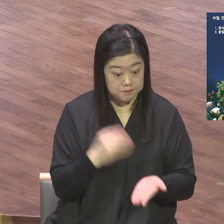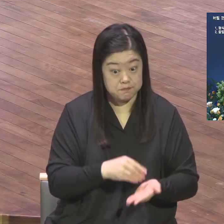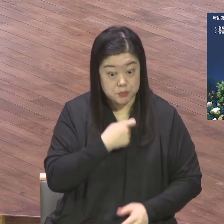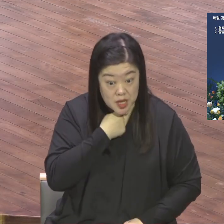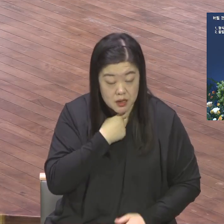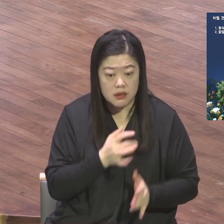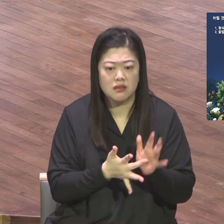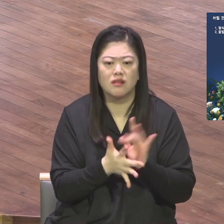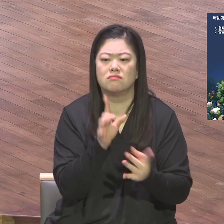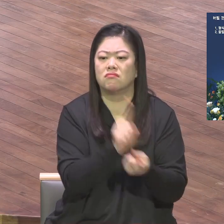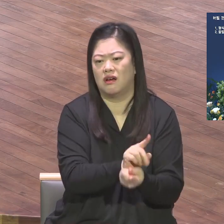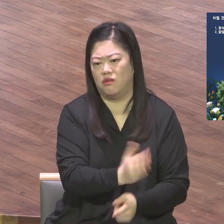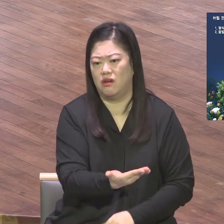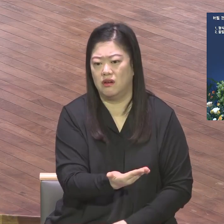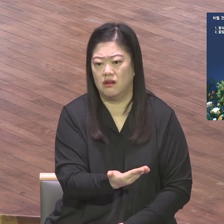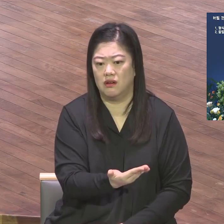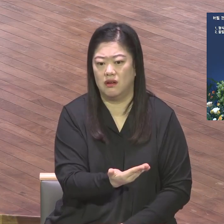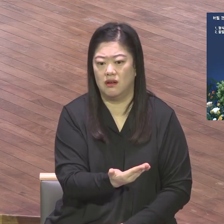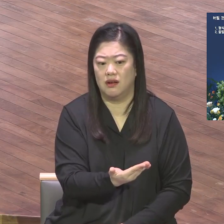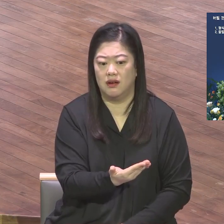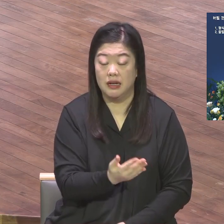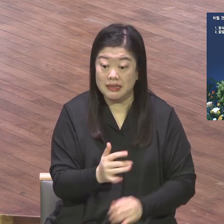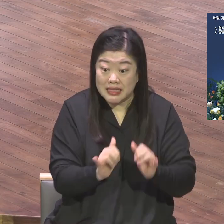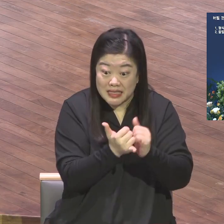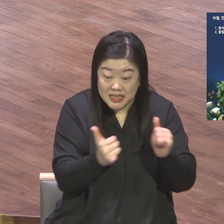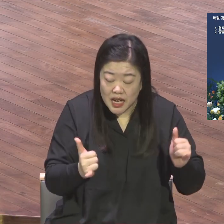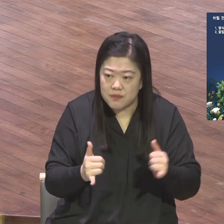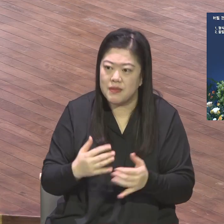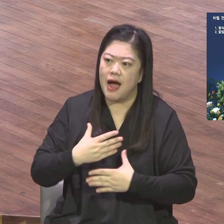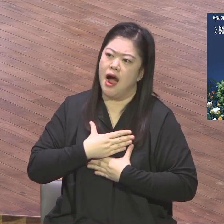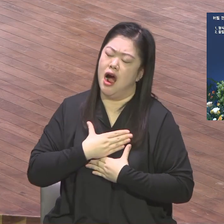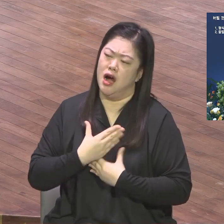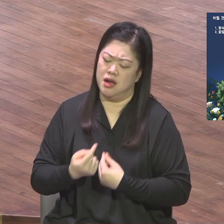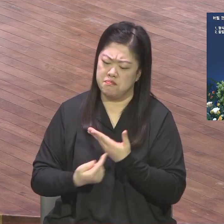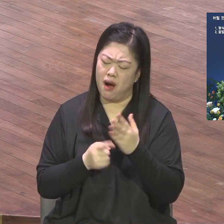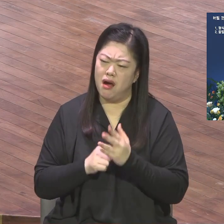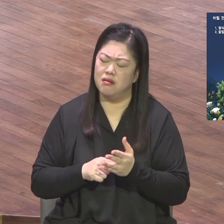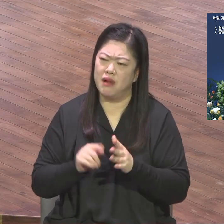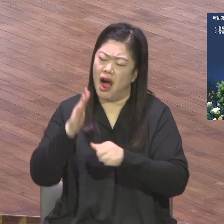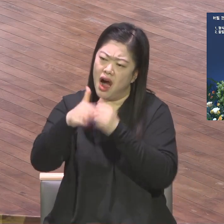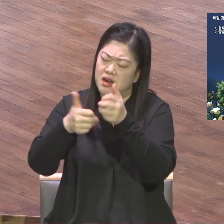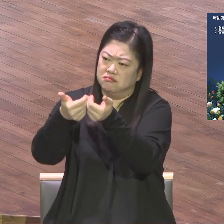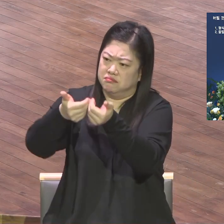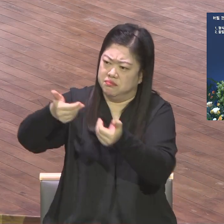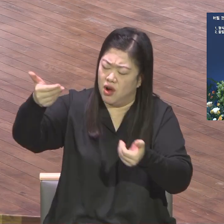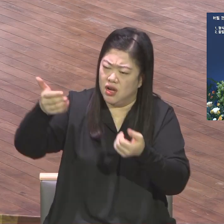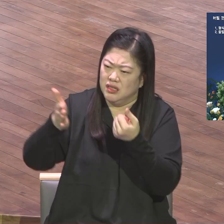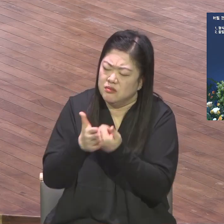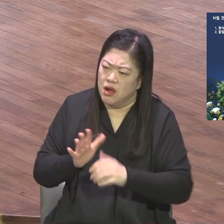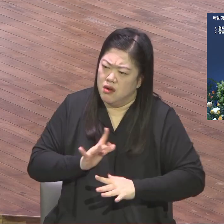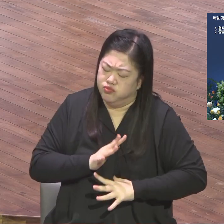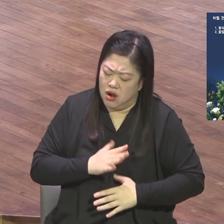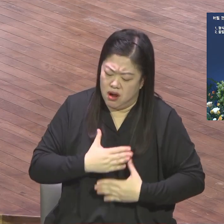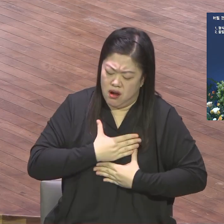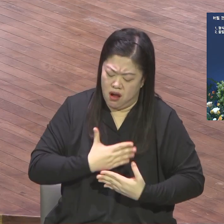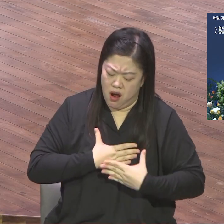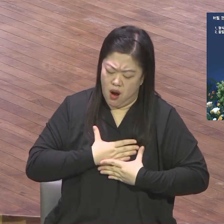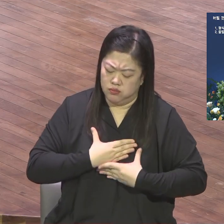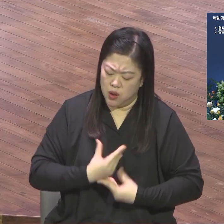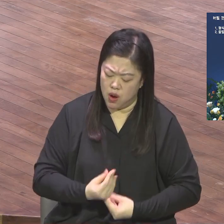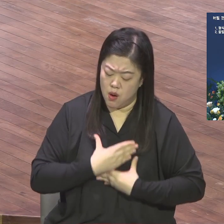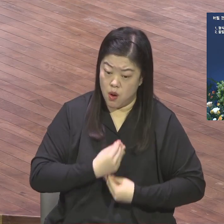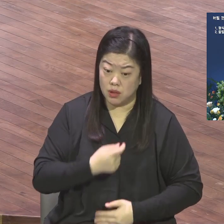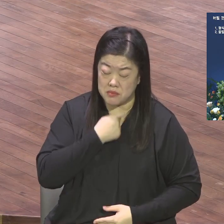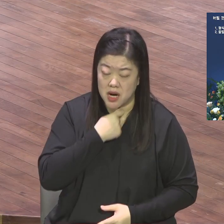찾아보려고 인간들이 뭘 만드느냐? 종교를 만들었어요. 나서 좀 편하게, 좀 행복하게, 좀 안식해보자. 종교